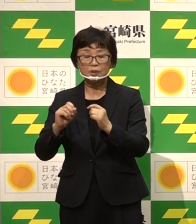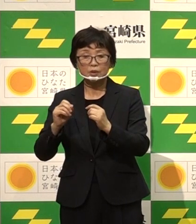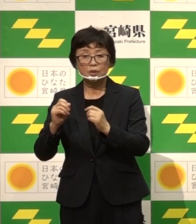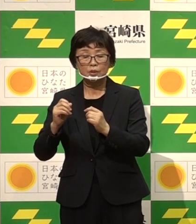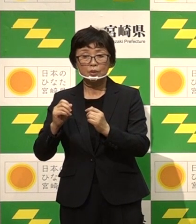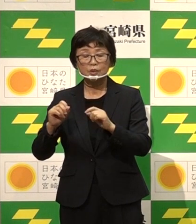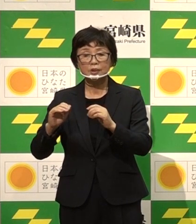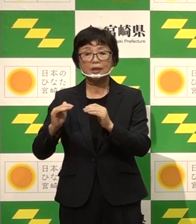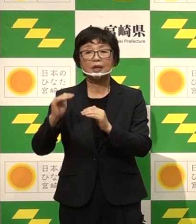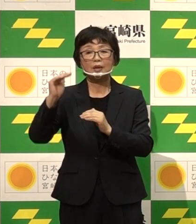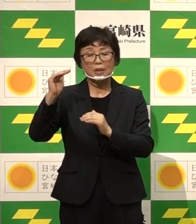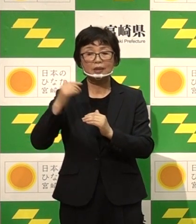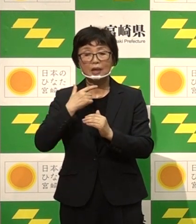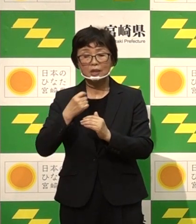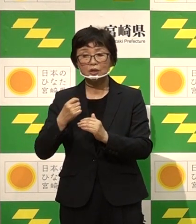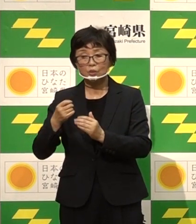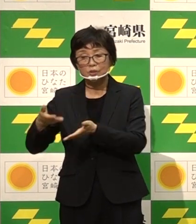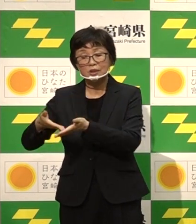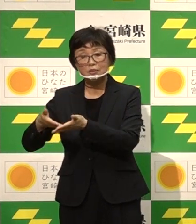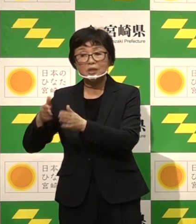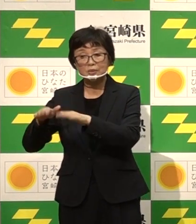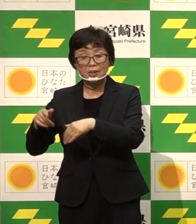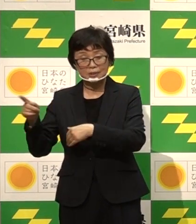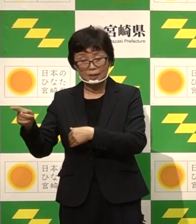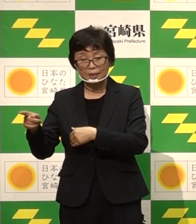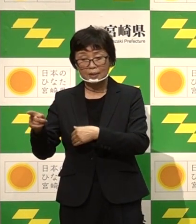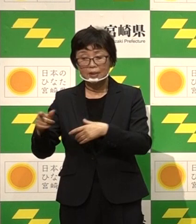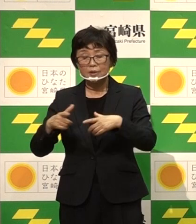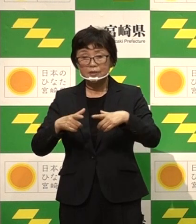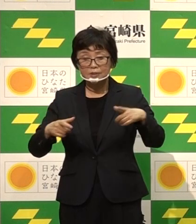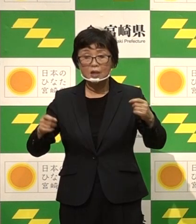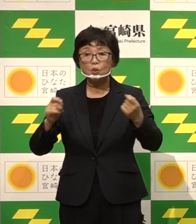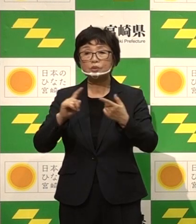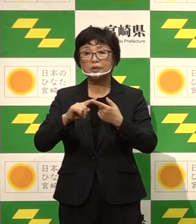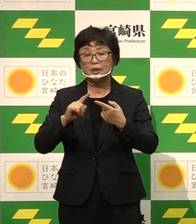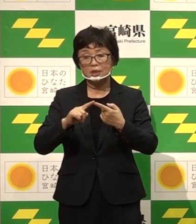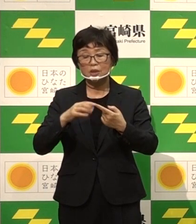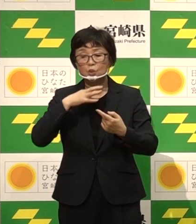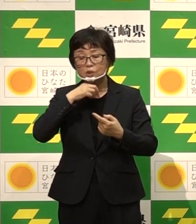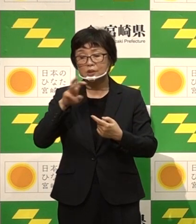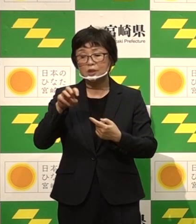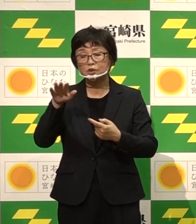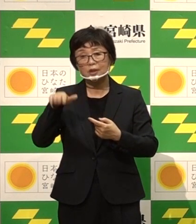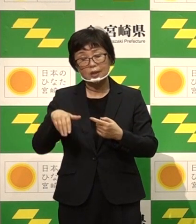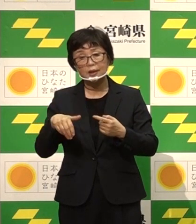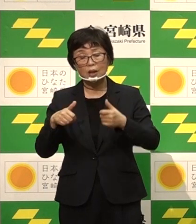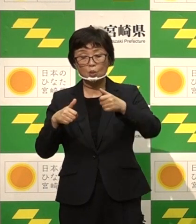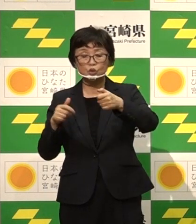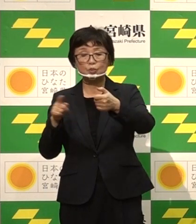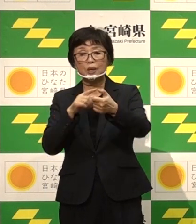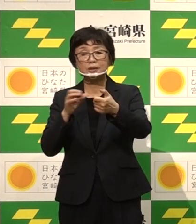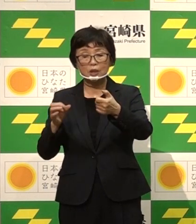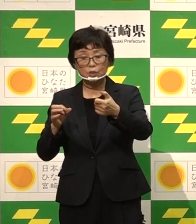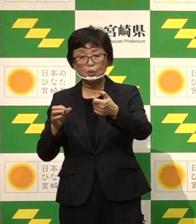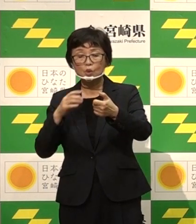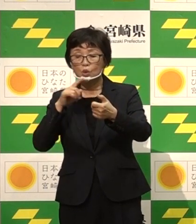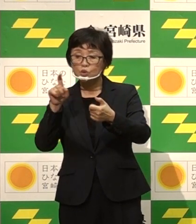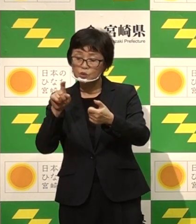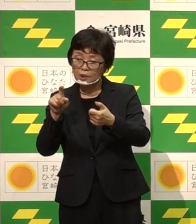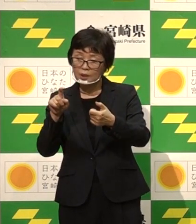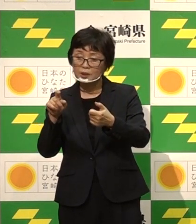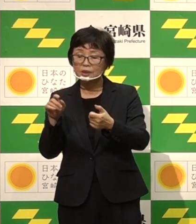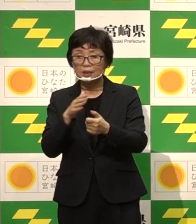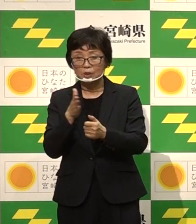られました。全国的にはまだまだ30代が例えば5割程度とかですね、10代は3割程度ということで、それよ